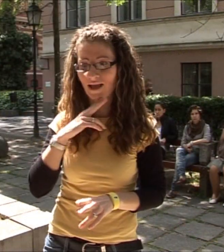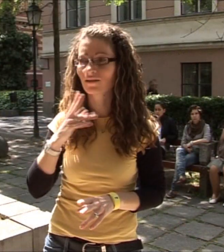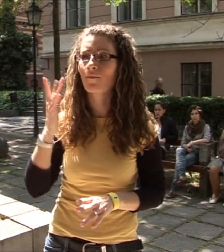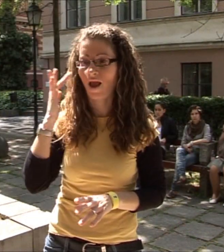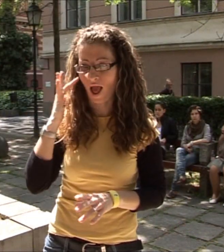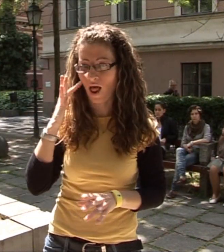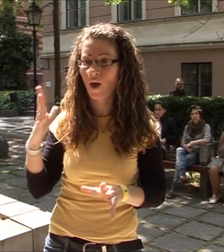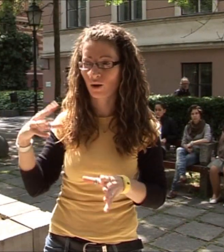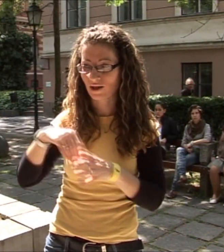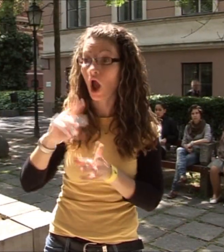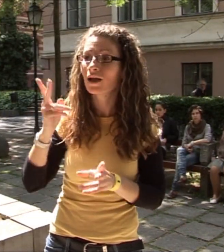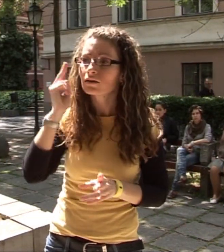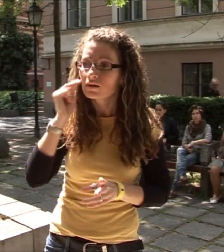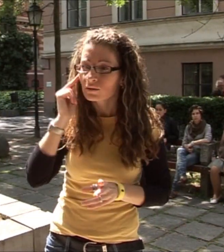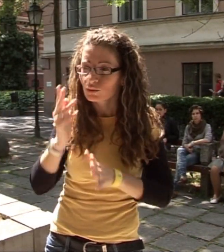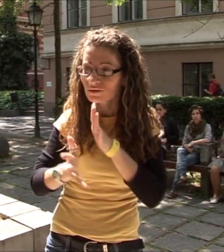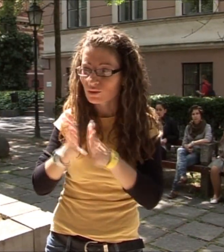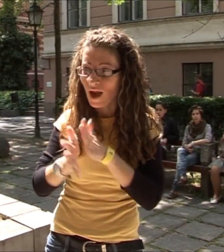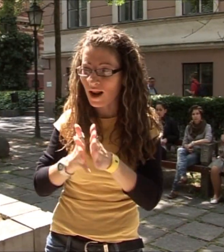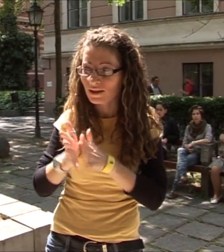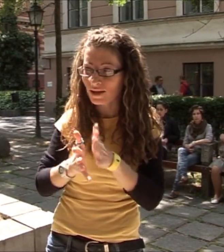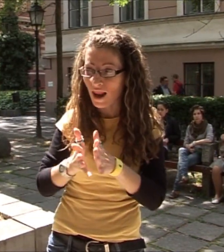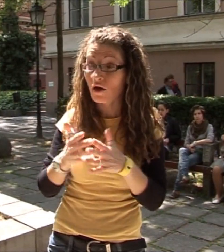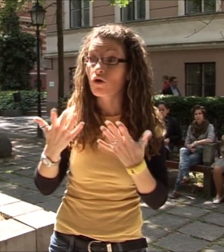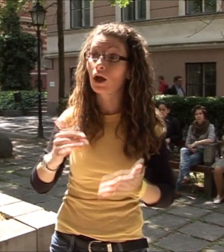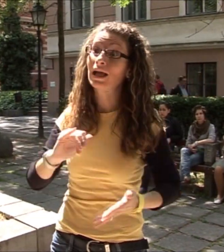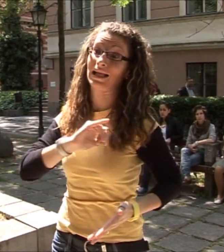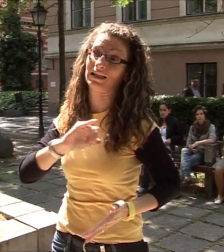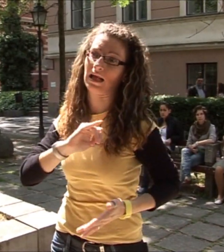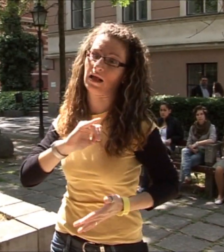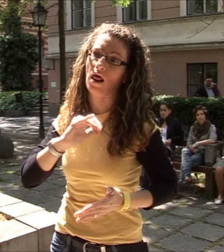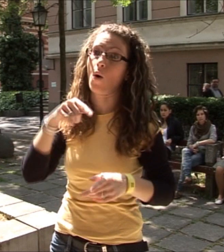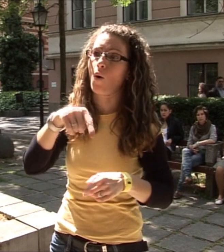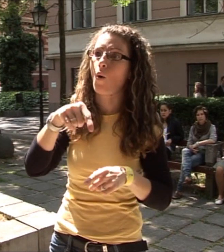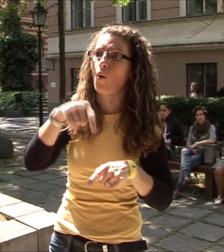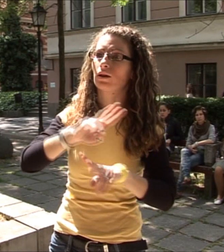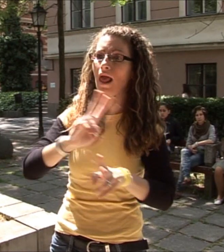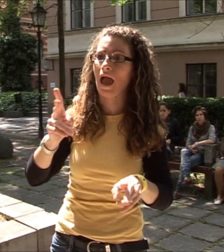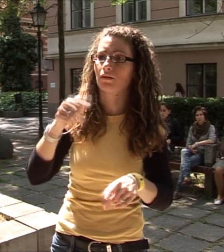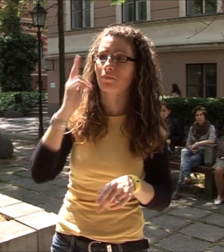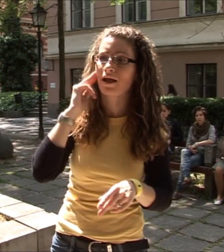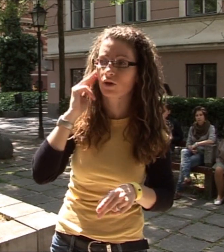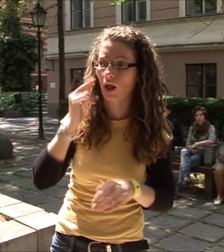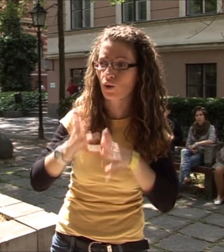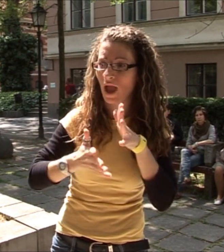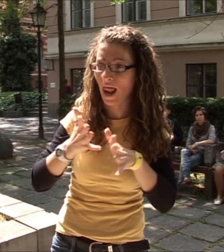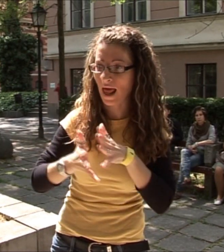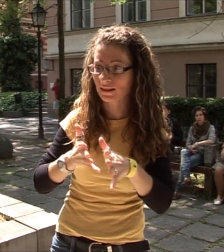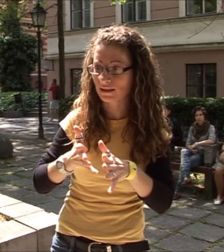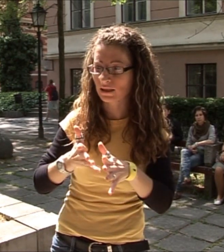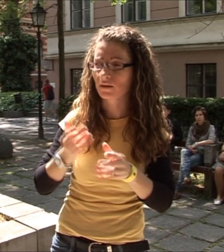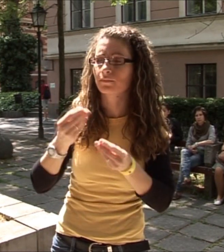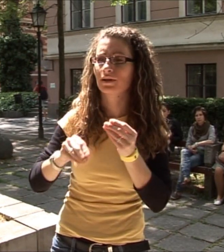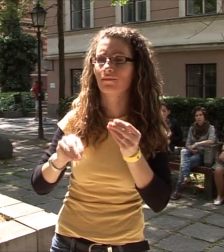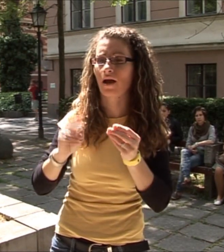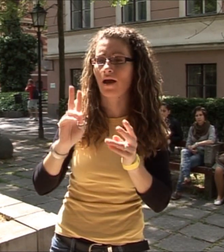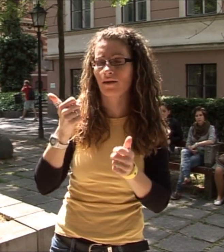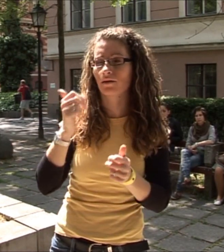nem csak sö hanem tallók is akik tanulnak jnyelvet vagy ébeklődnek a a jnyelvirán hogyan lehet